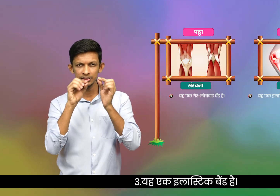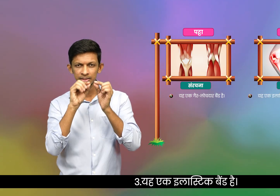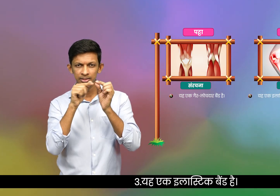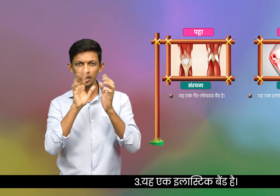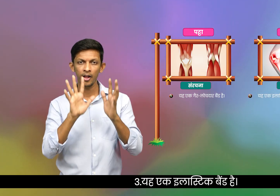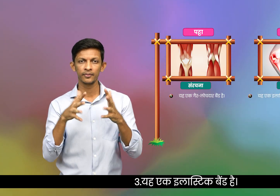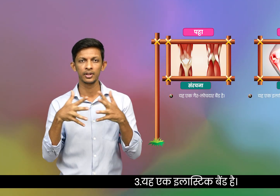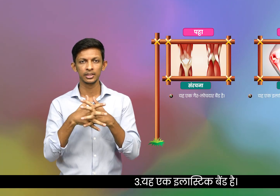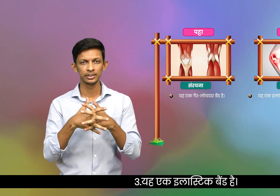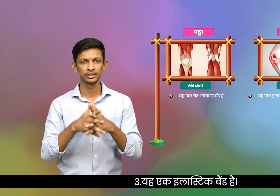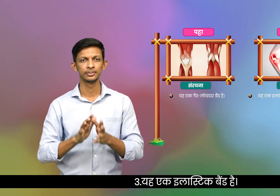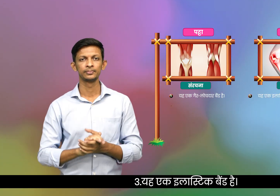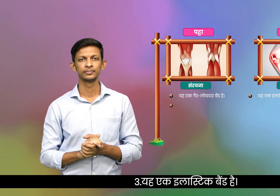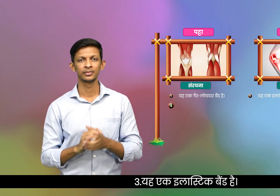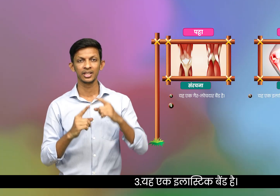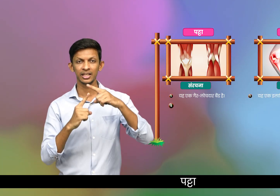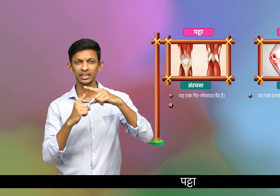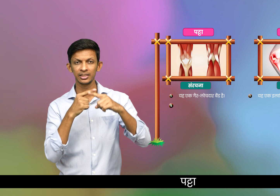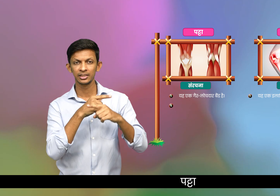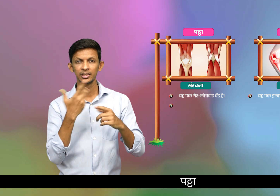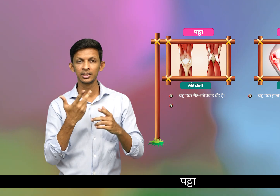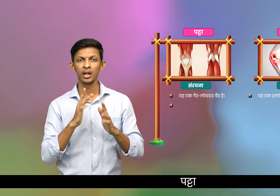तीसरा, यह एक इलास्टिक बैंड है।